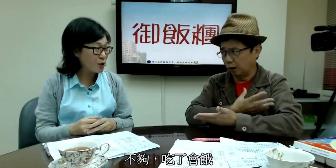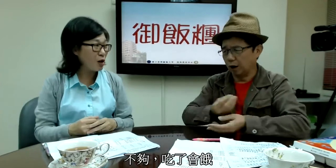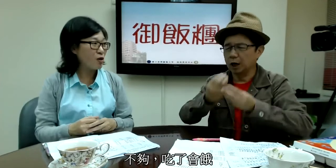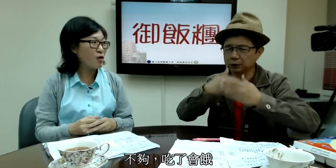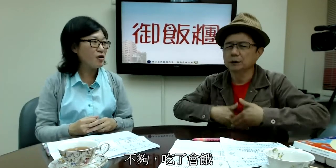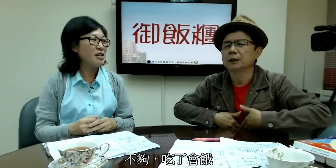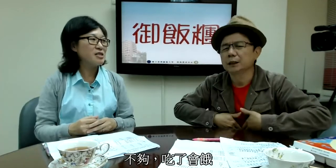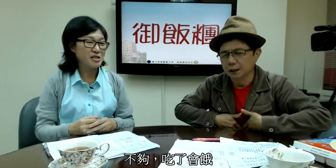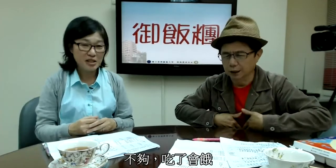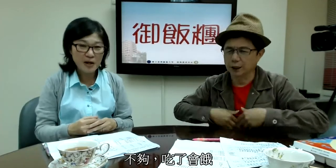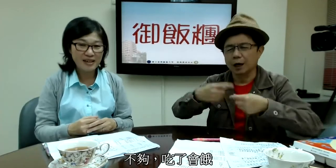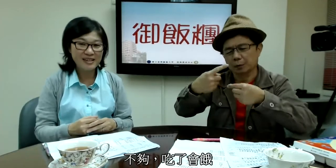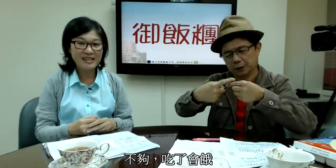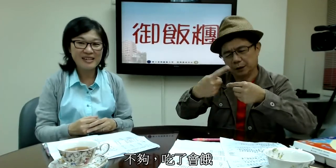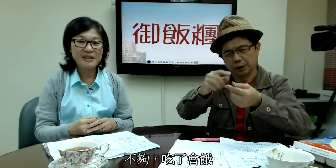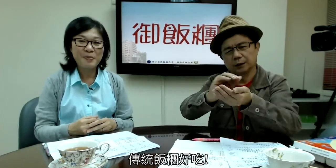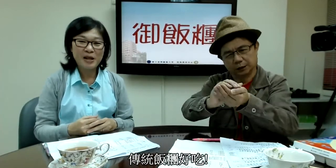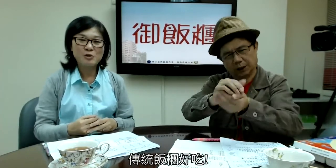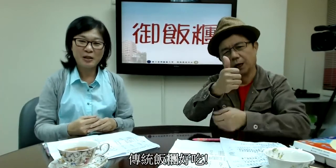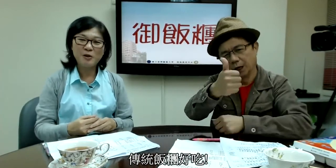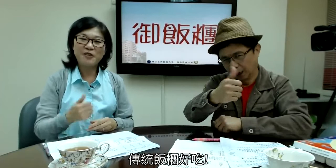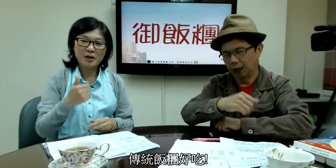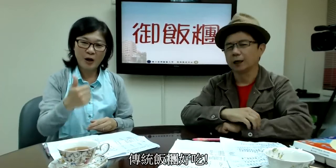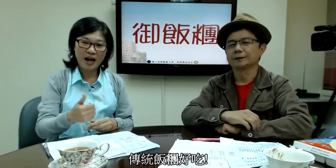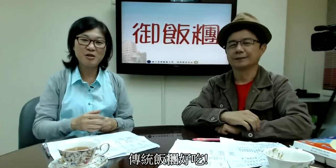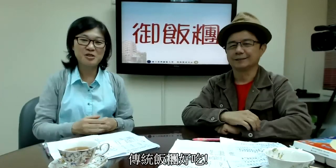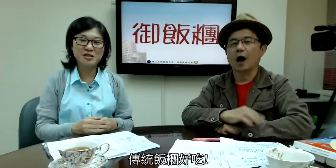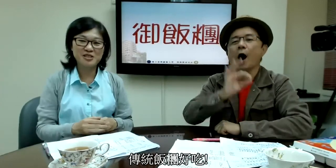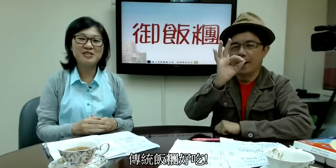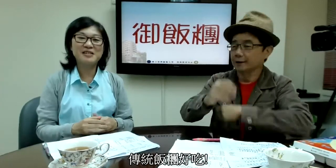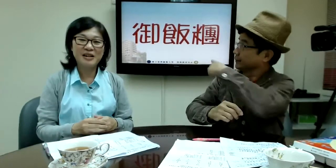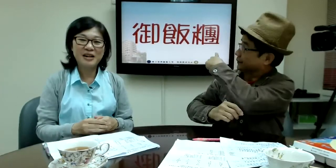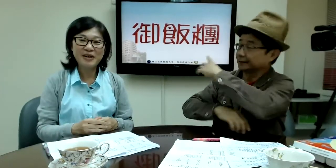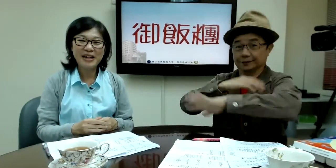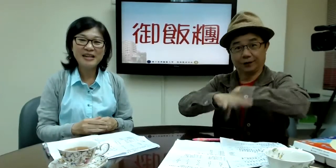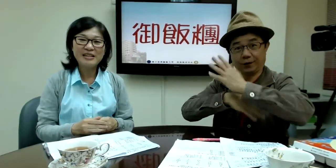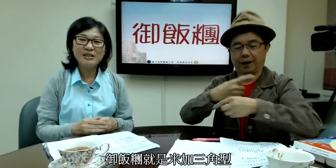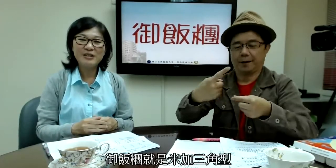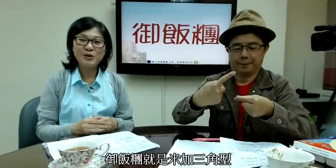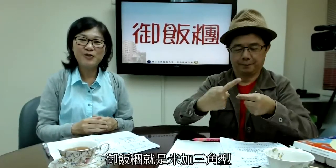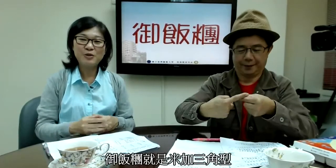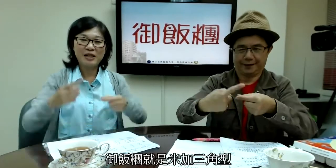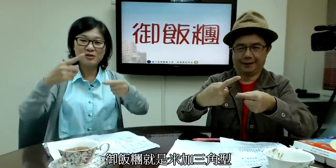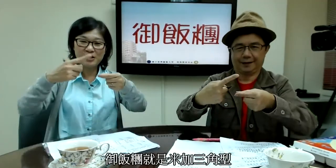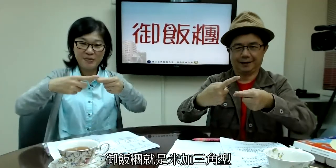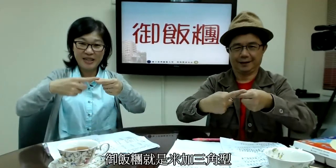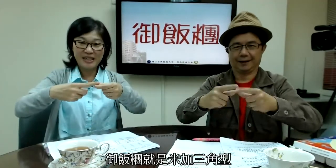够吃了会饿。传统饭团好吃 ，OK， 玉饭团就是米